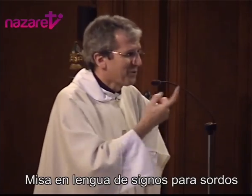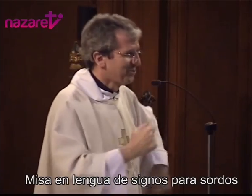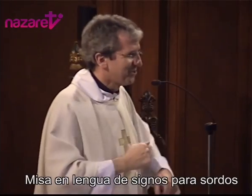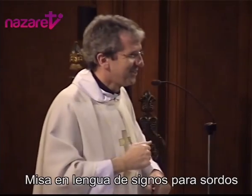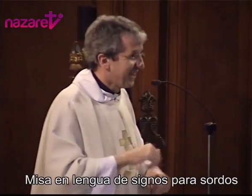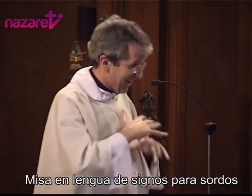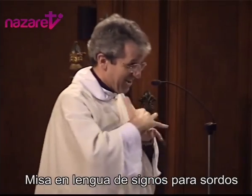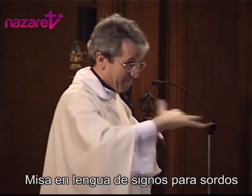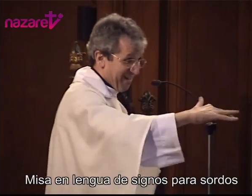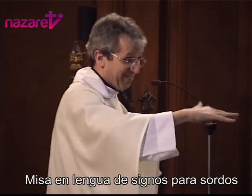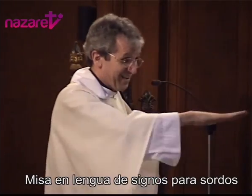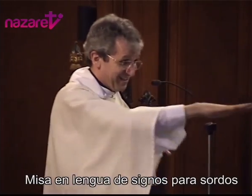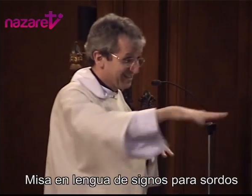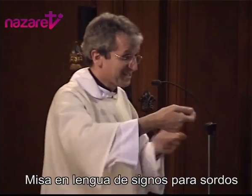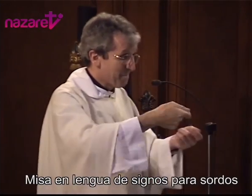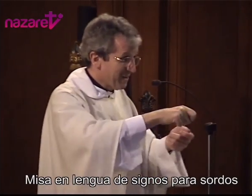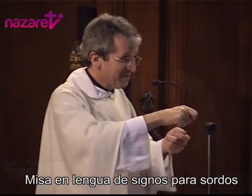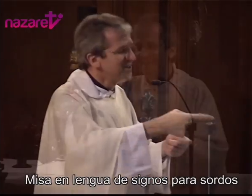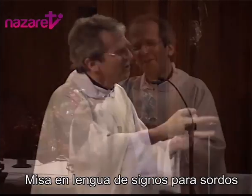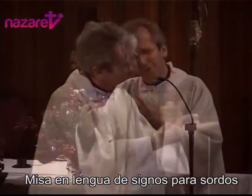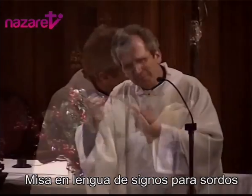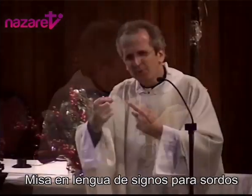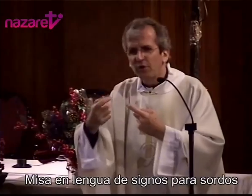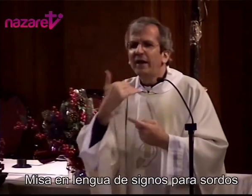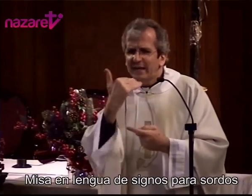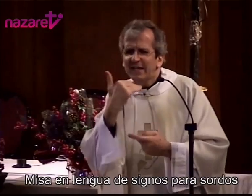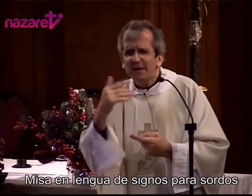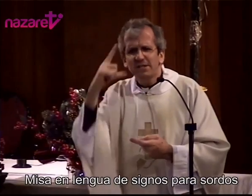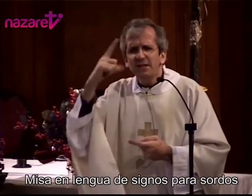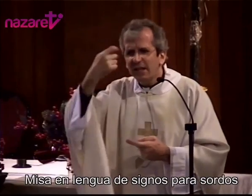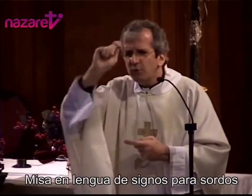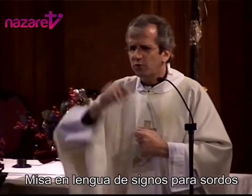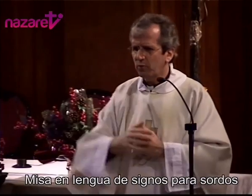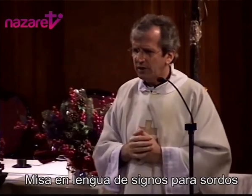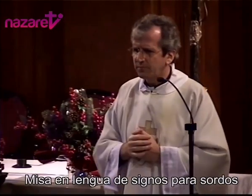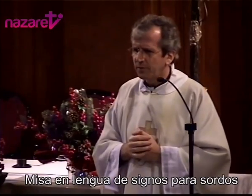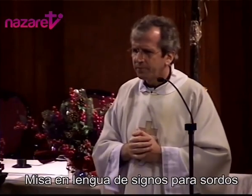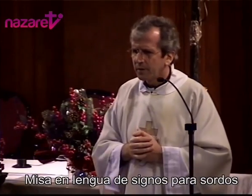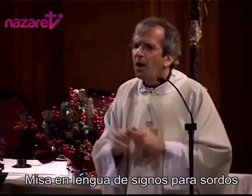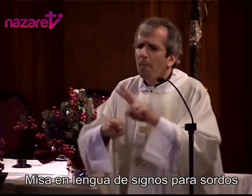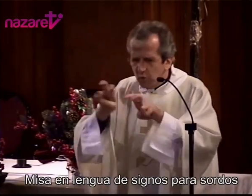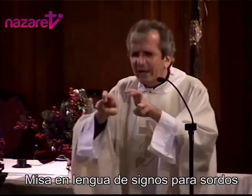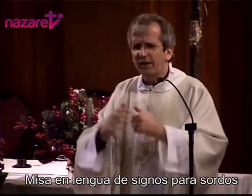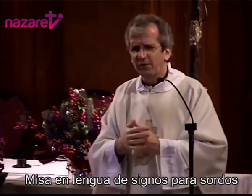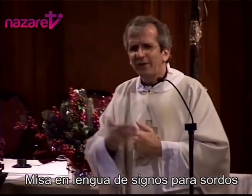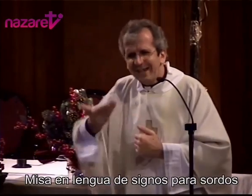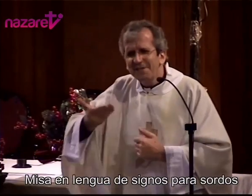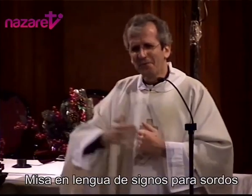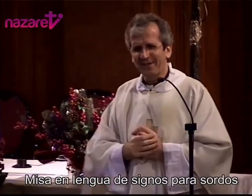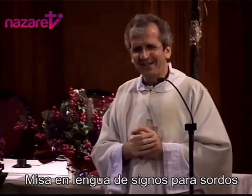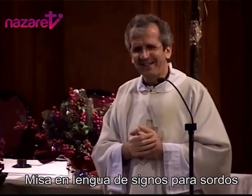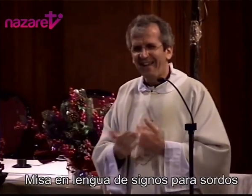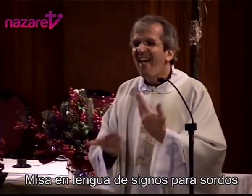lo preguntó. En la plaza San Pedro, otra vez preguntó: ¿ya sabéis el día de vuestro bautismo? Buscadlo,